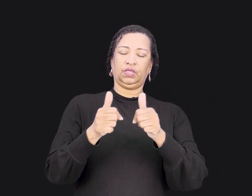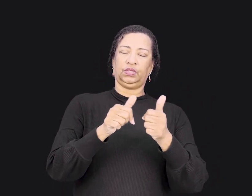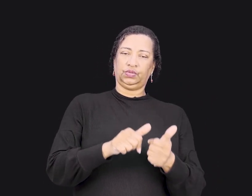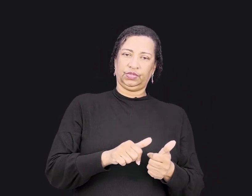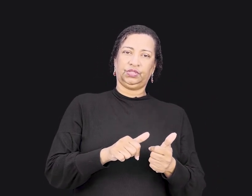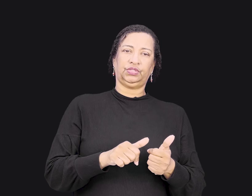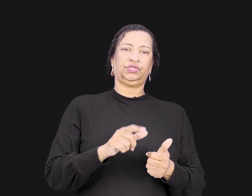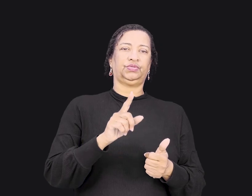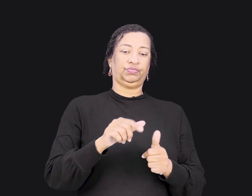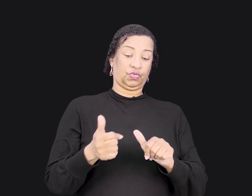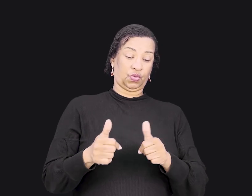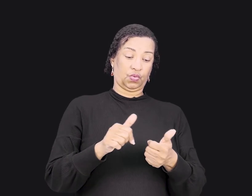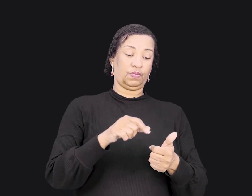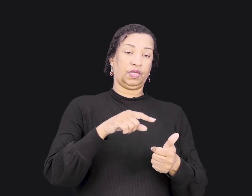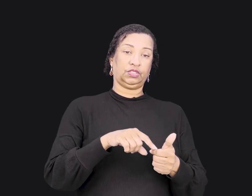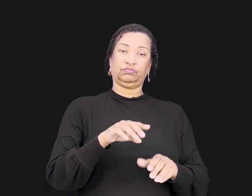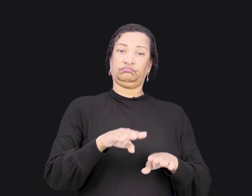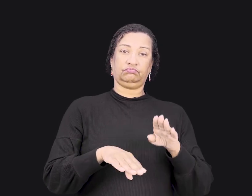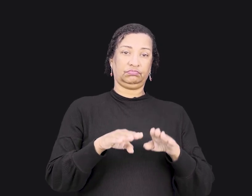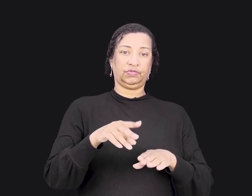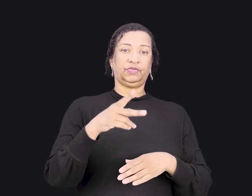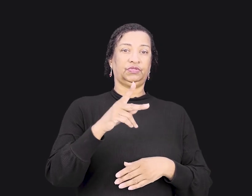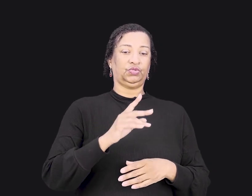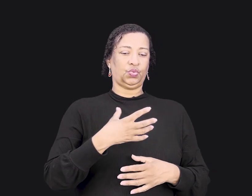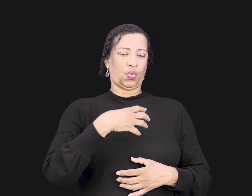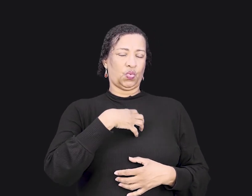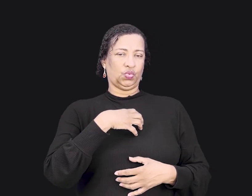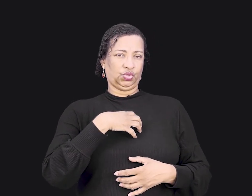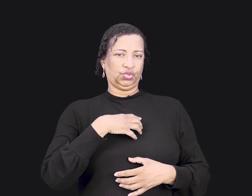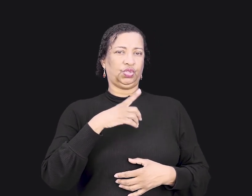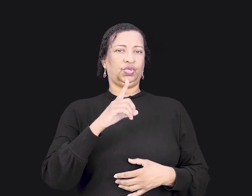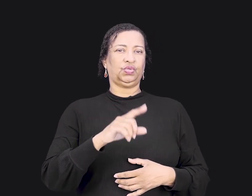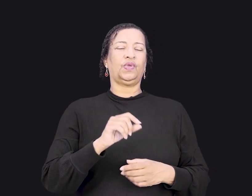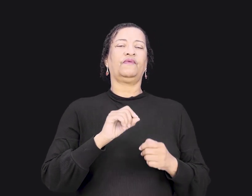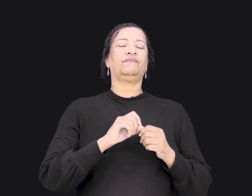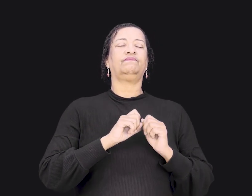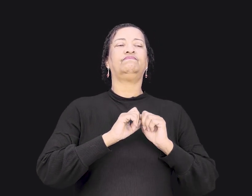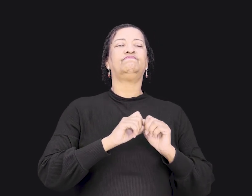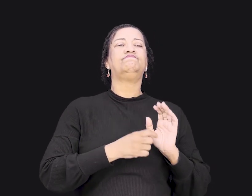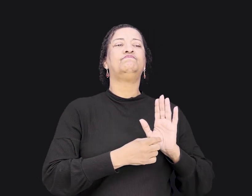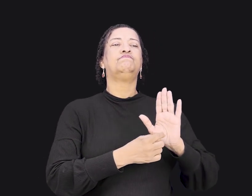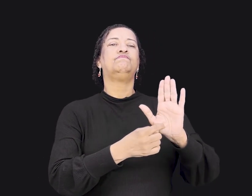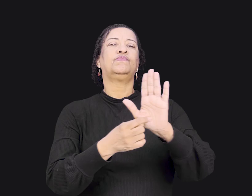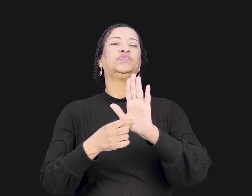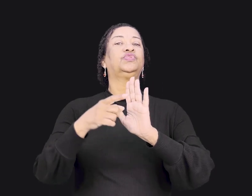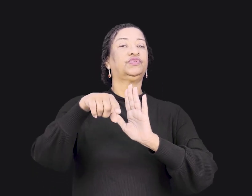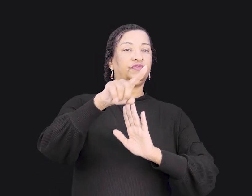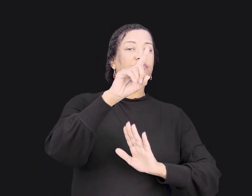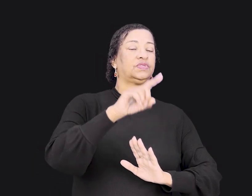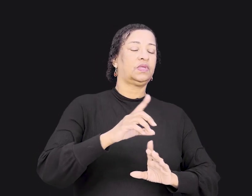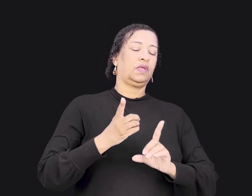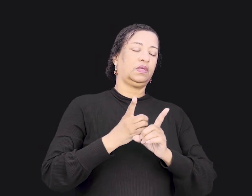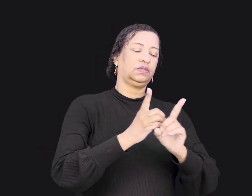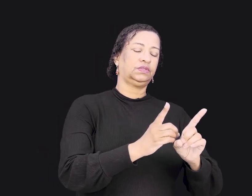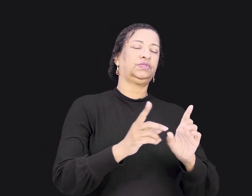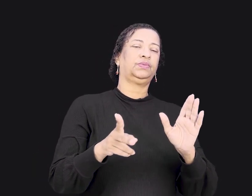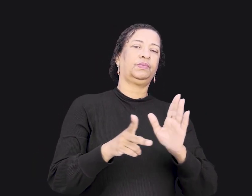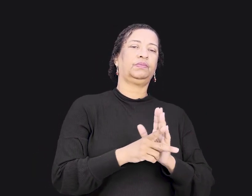A essência do batismo, independentemente da sua forma, é tornar público que você é discípulo de Jesus Cristo.